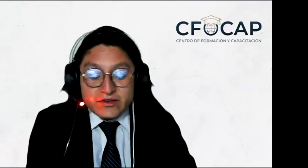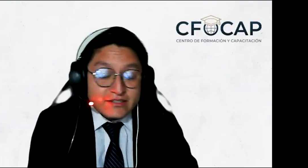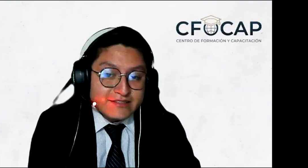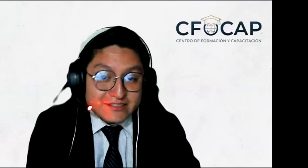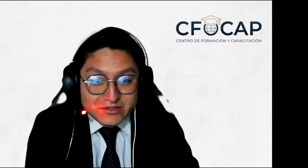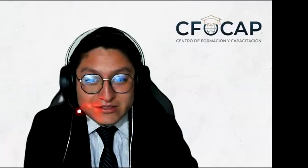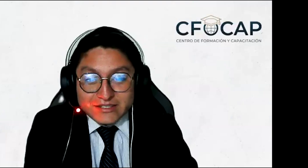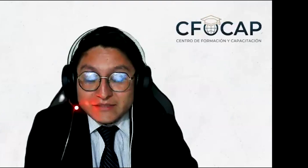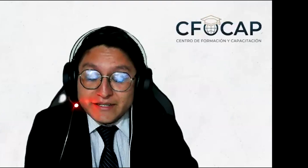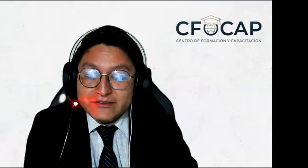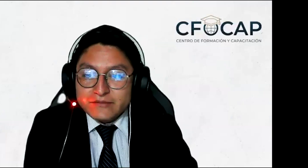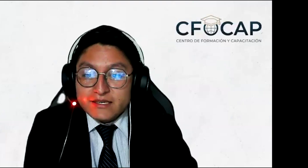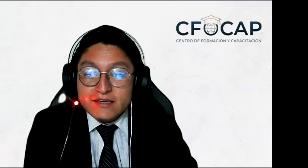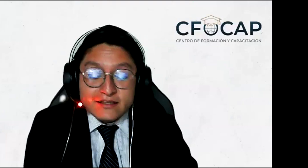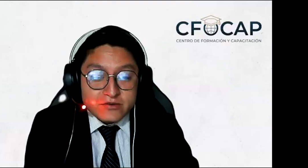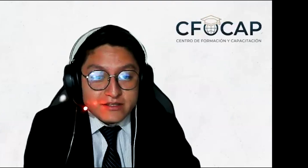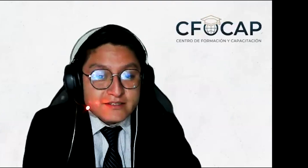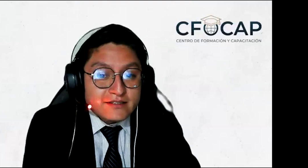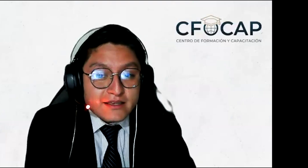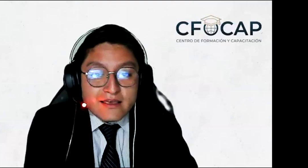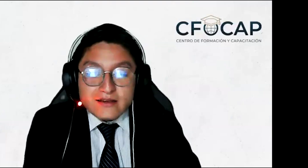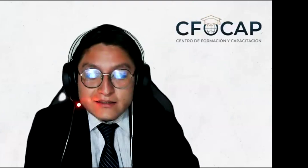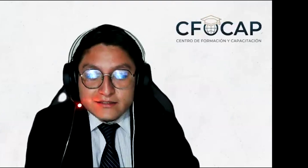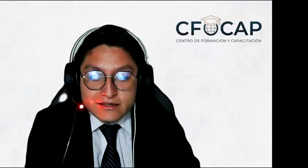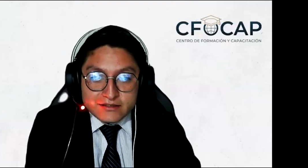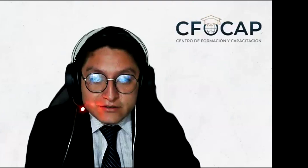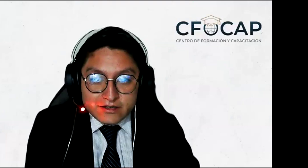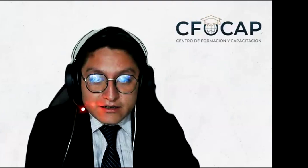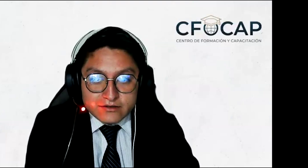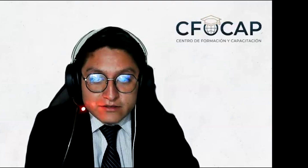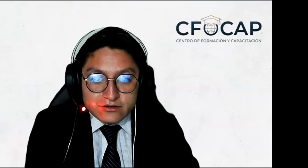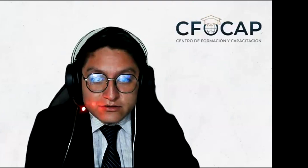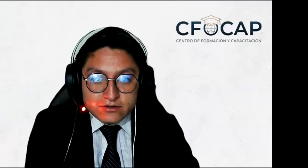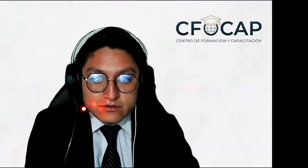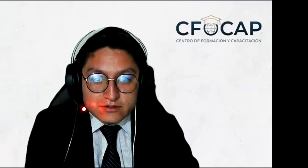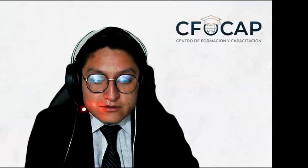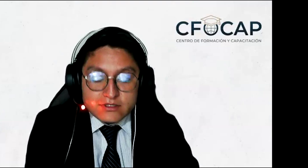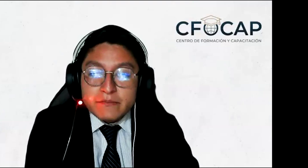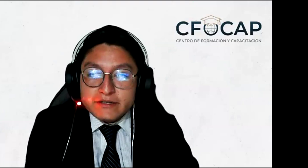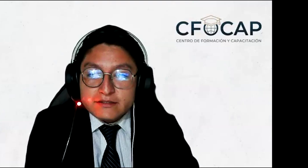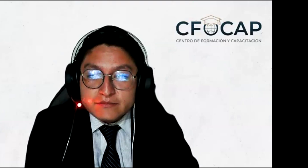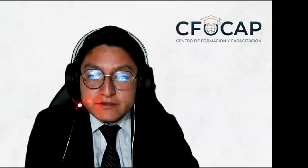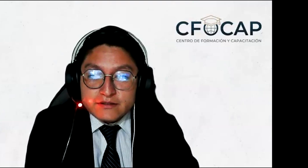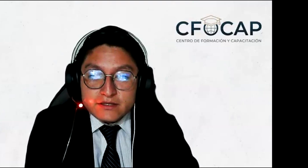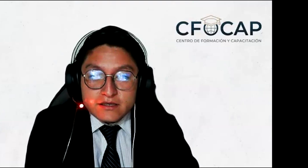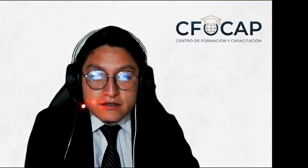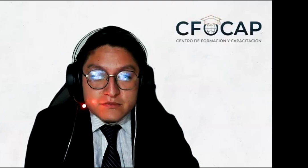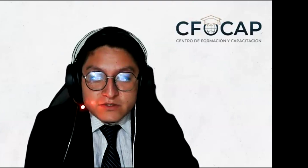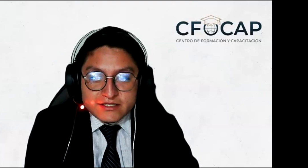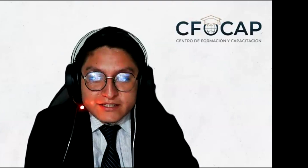acompañado en estas sesiones esperando también que cada una de estas clases haya sido del agrado de todos nuestros os